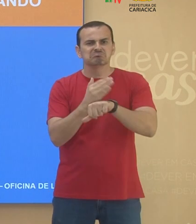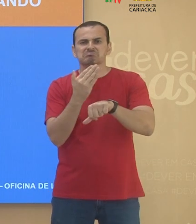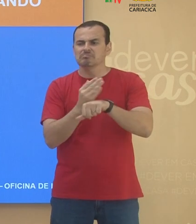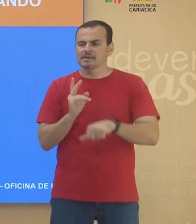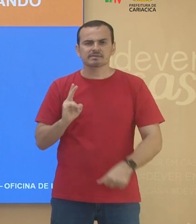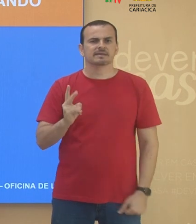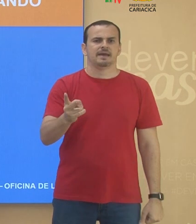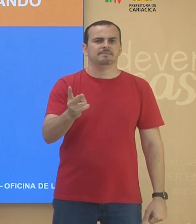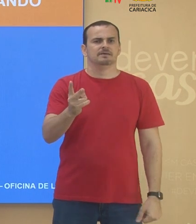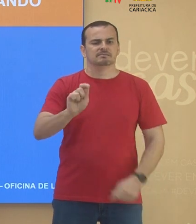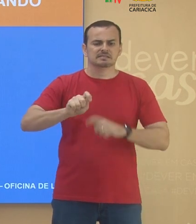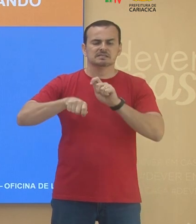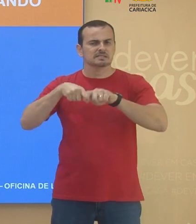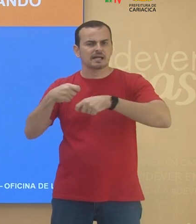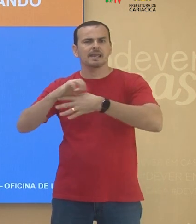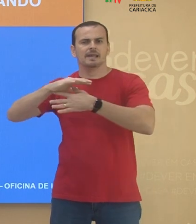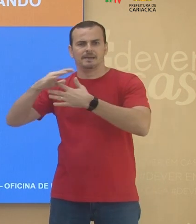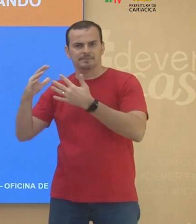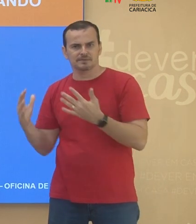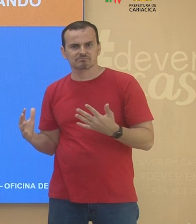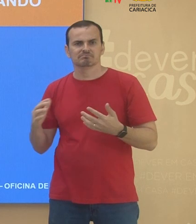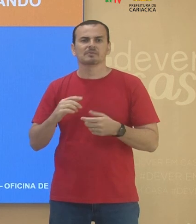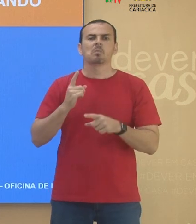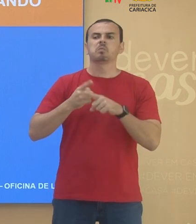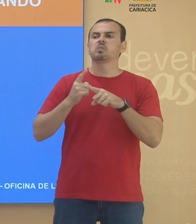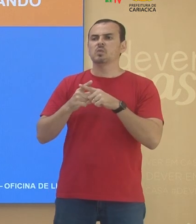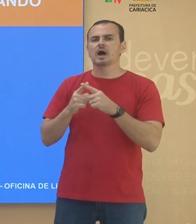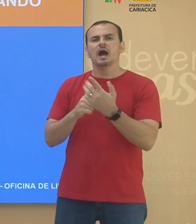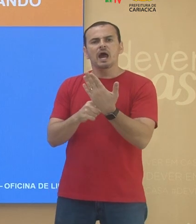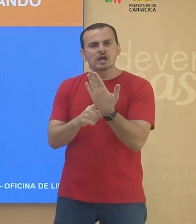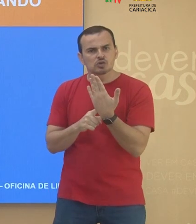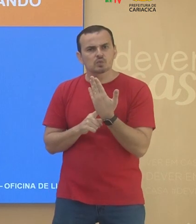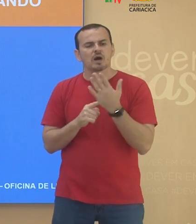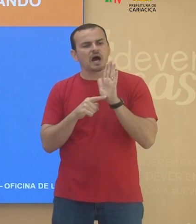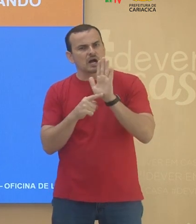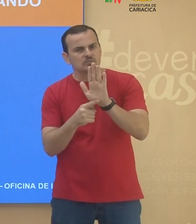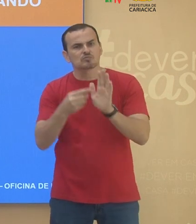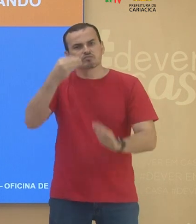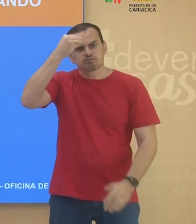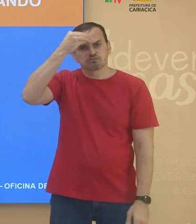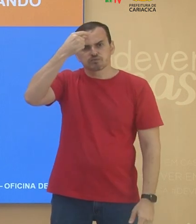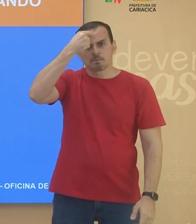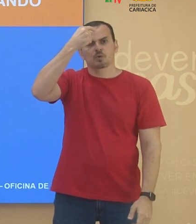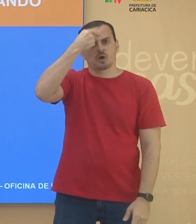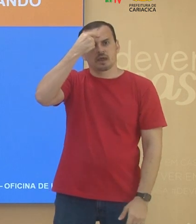É sempre importante praticar os sinais aprendidos em Libras, pois a prática ajuda